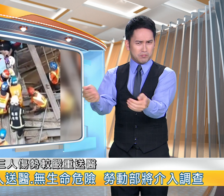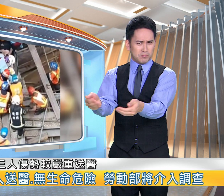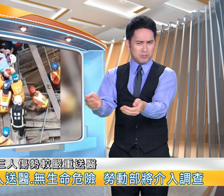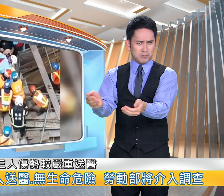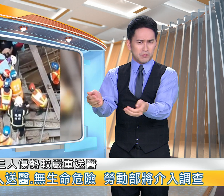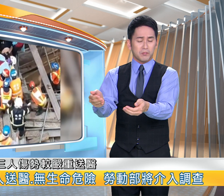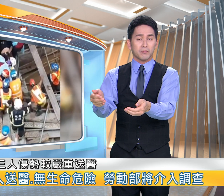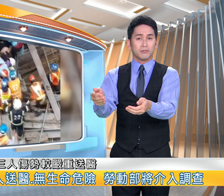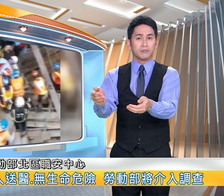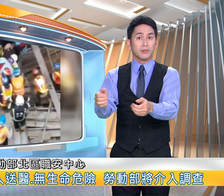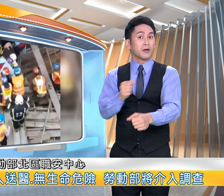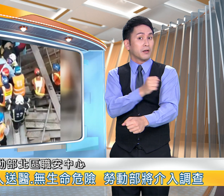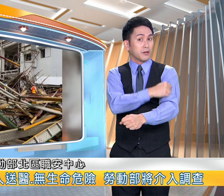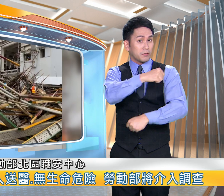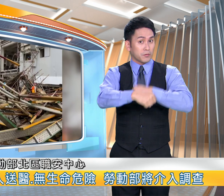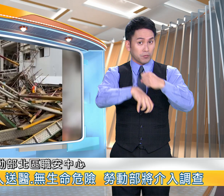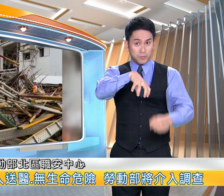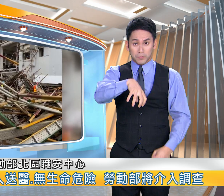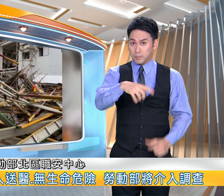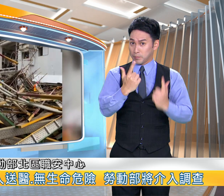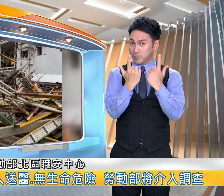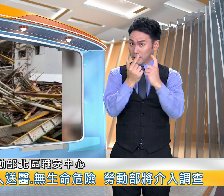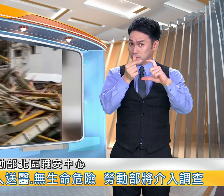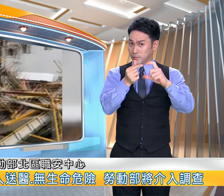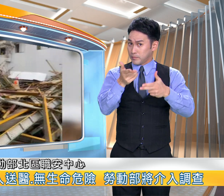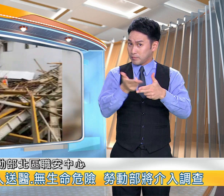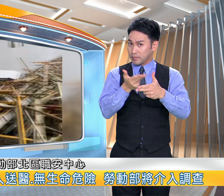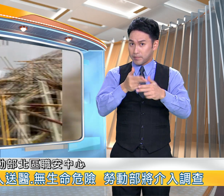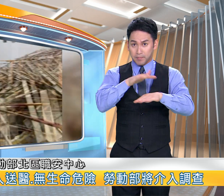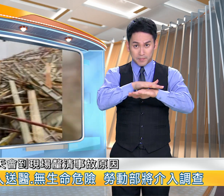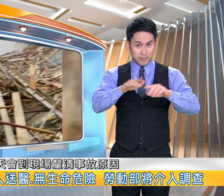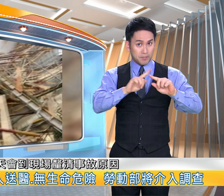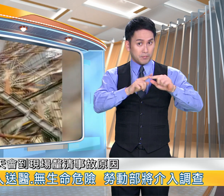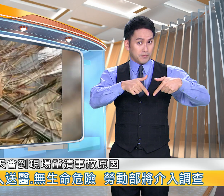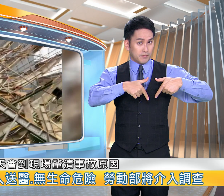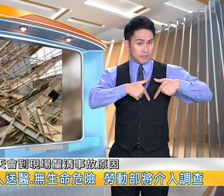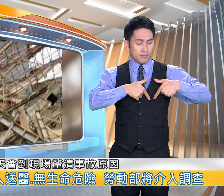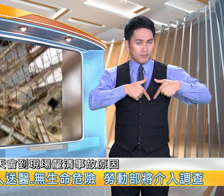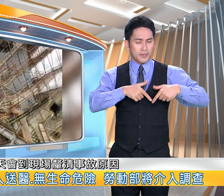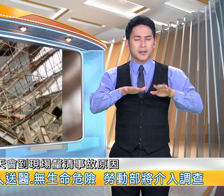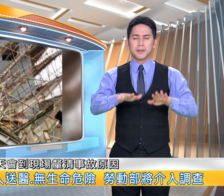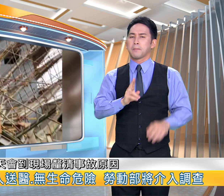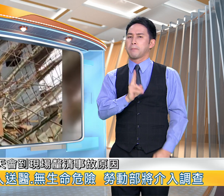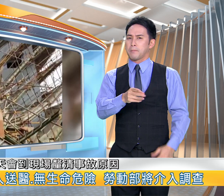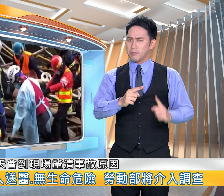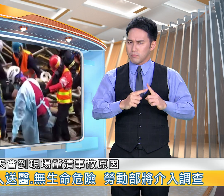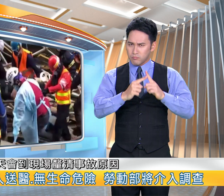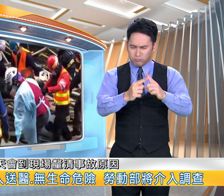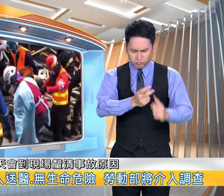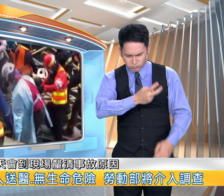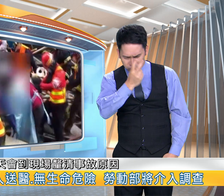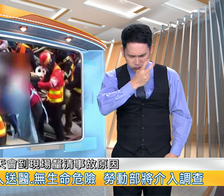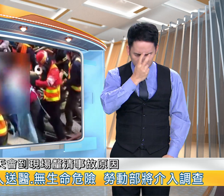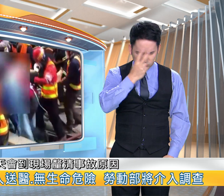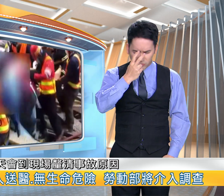医。而劳动部北区职安中心今天会到现场来厘清事故的原